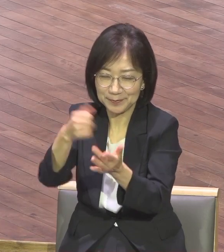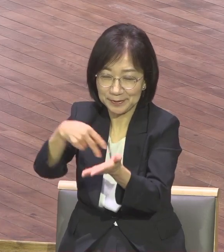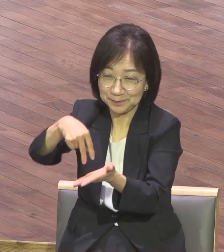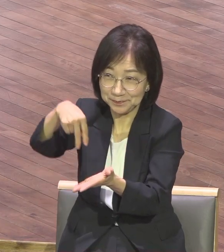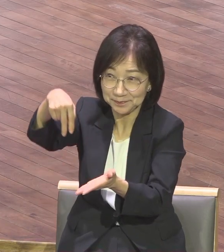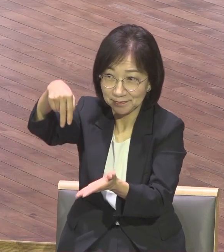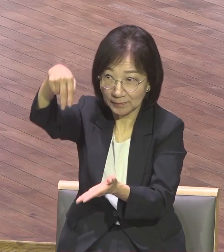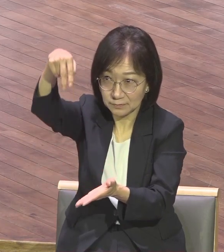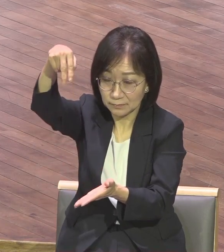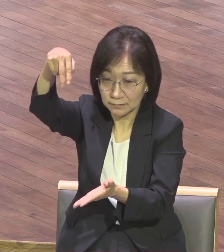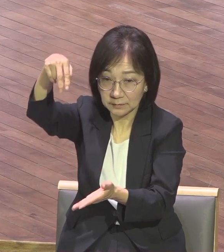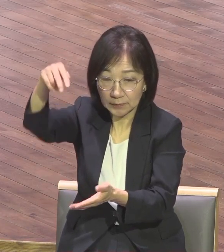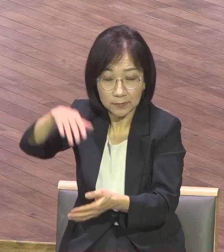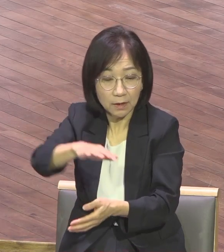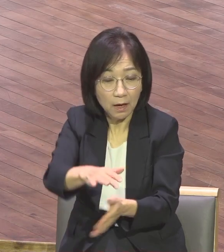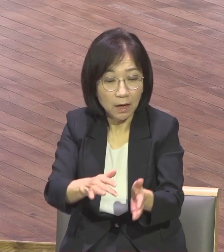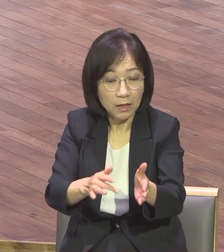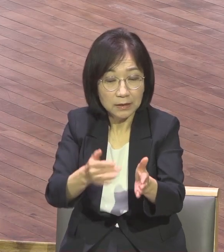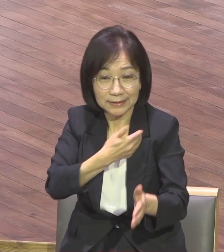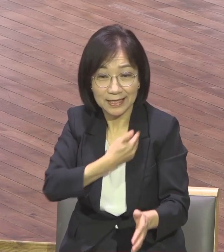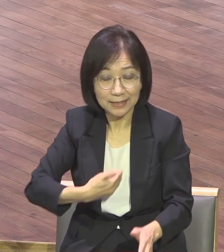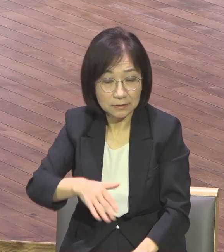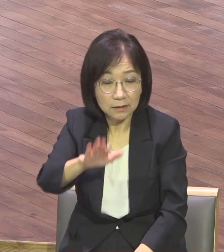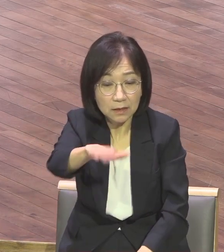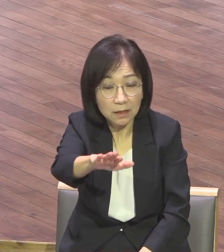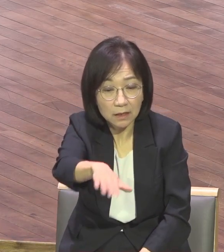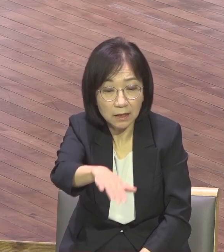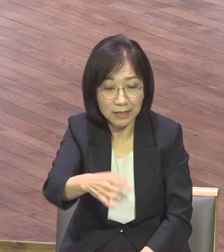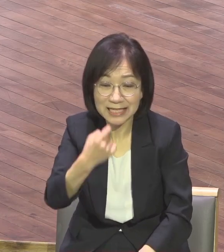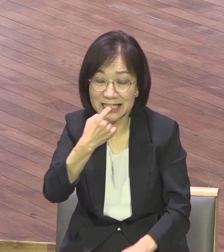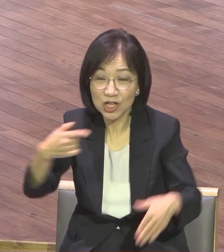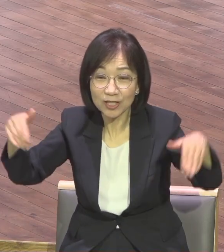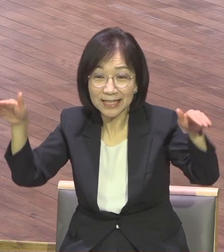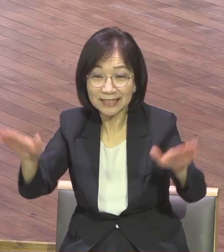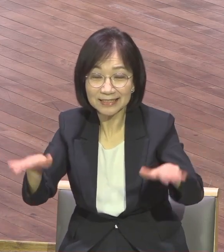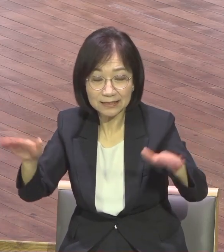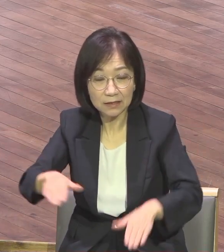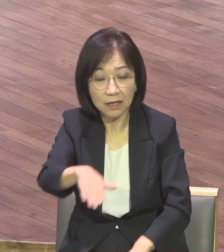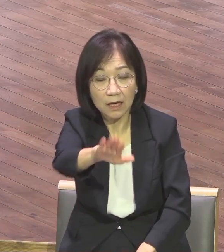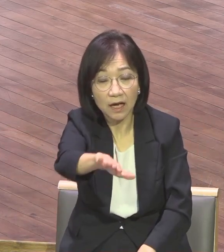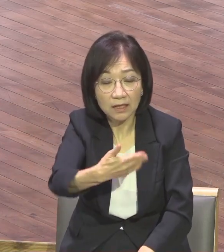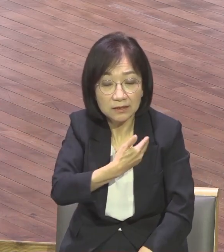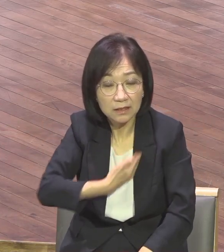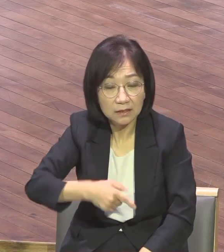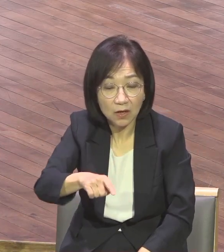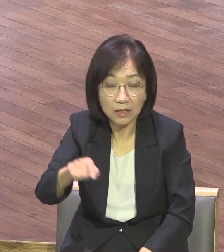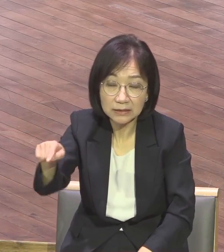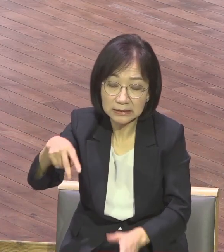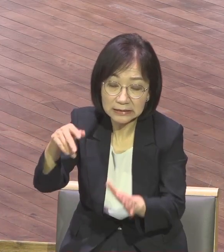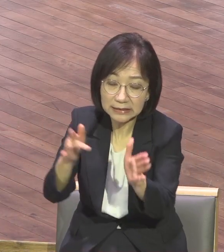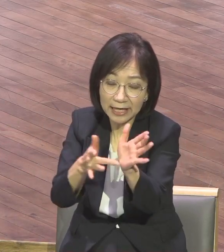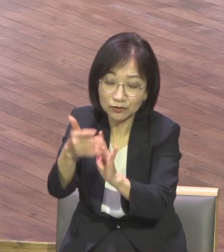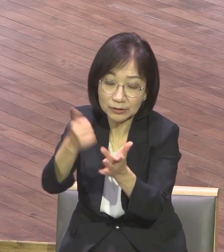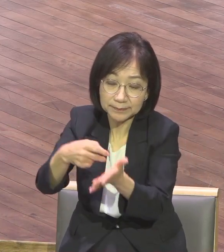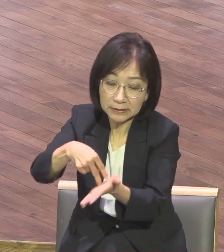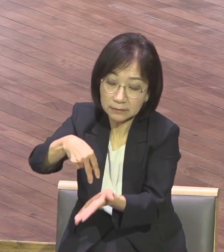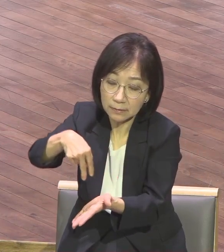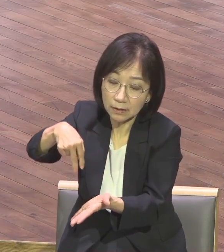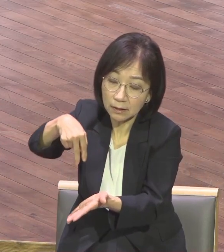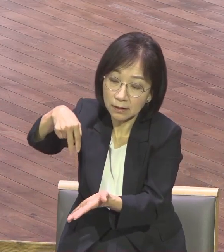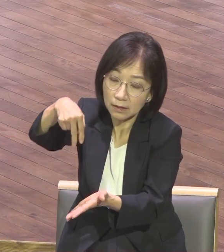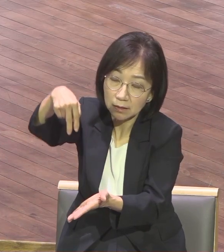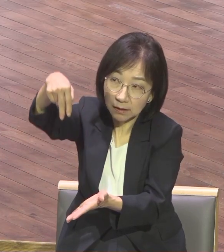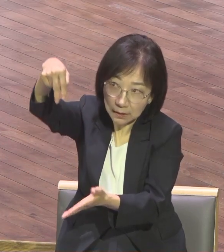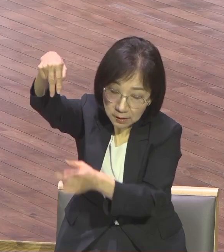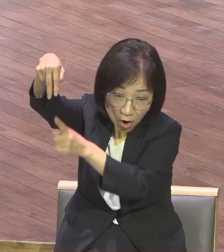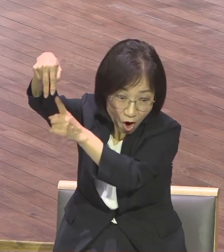때 제자들이 뭐라고 제자들에게 말했느냐 승천 천사들이 뭐라고 말했냐 너희 가운데 하늘로 불려오신